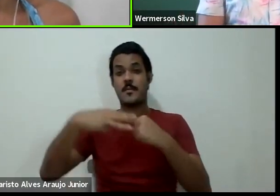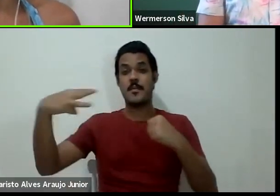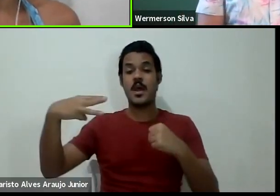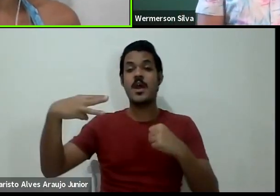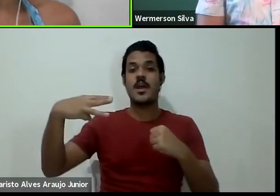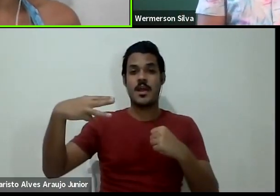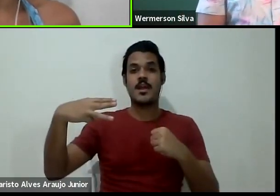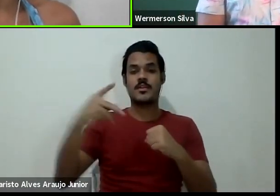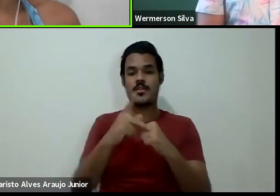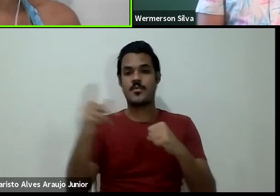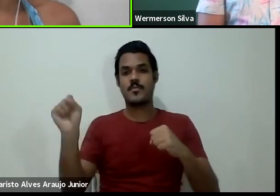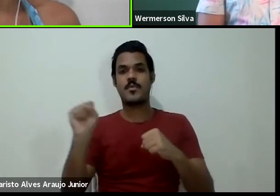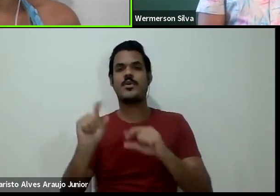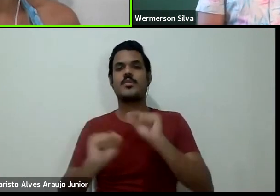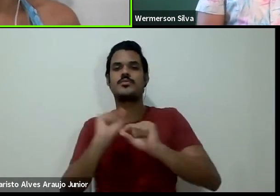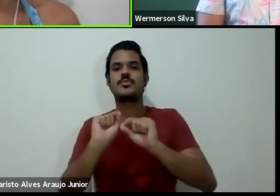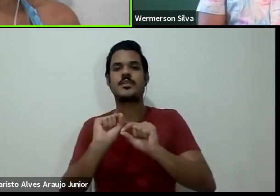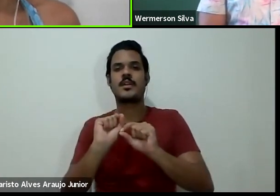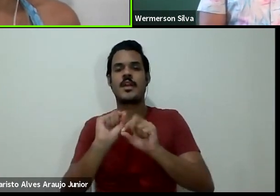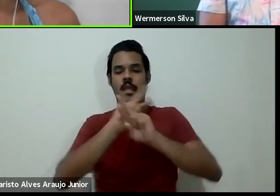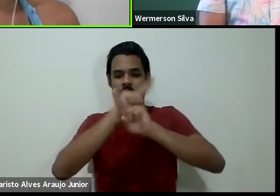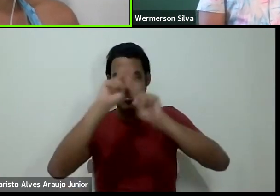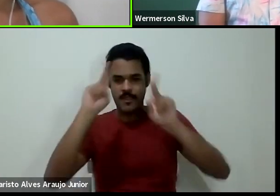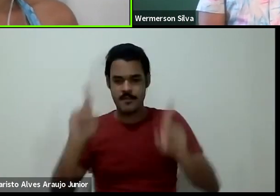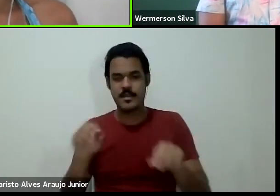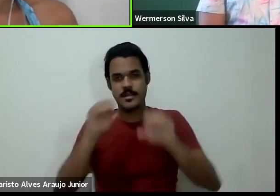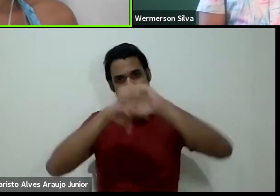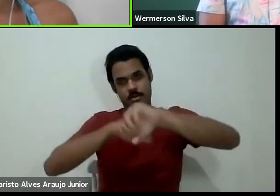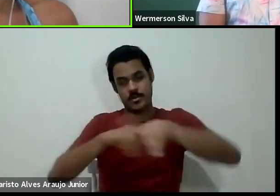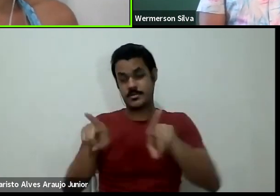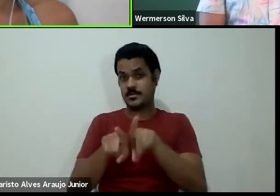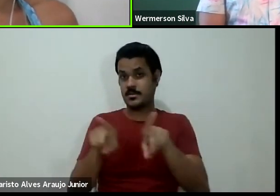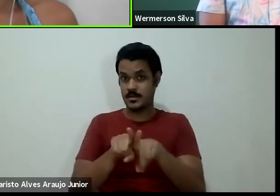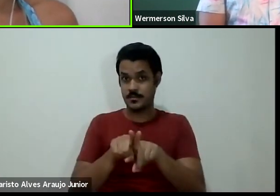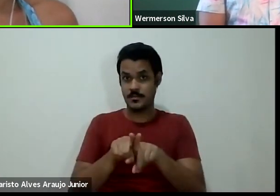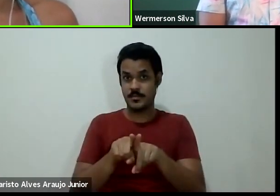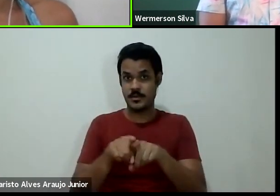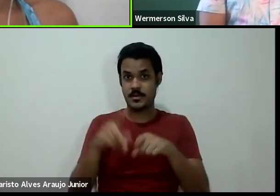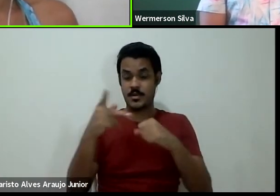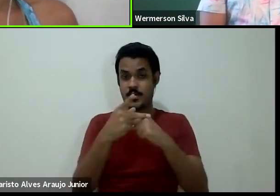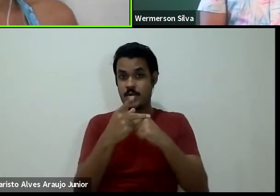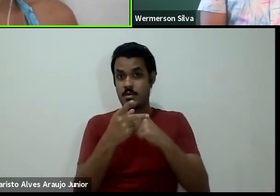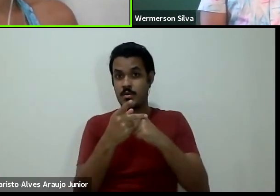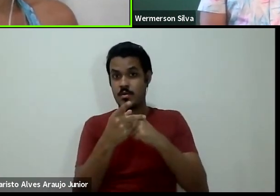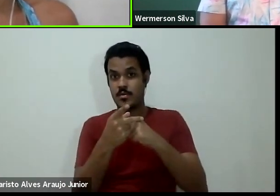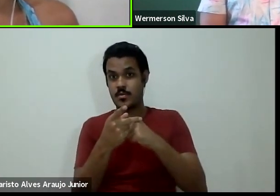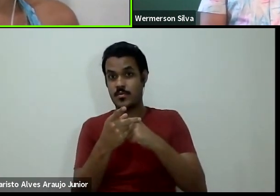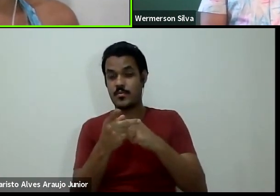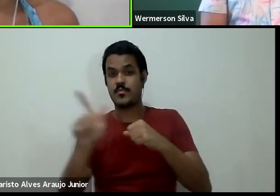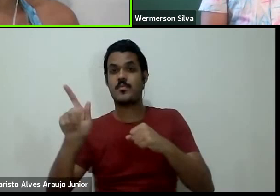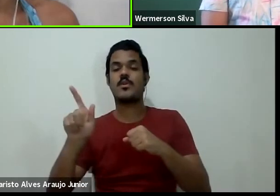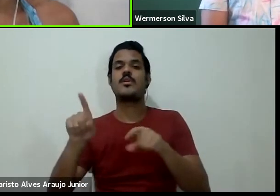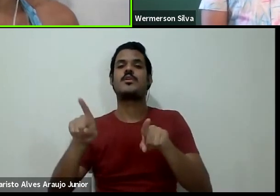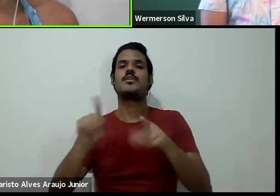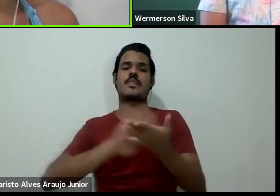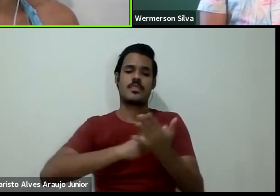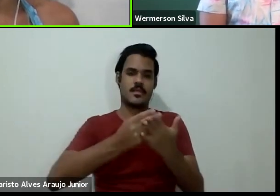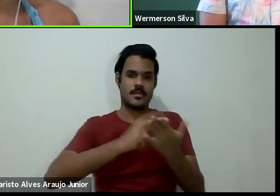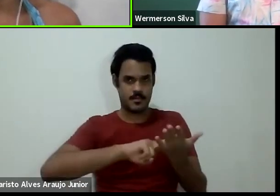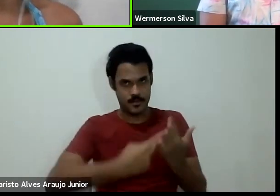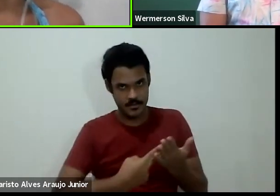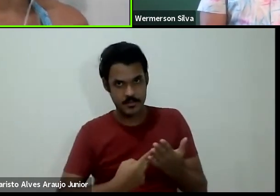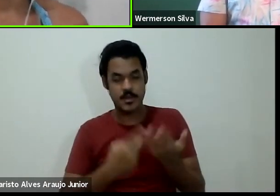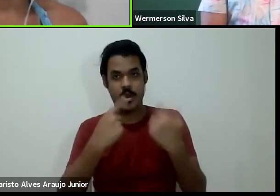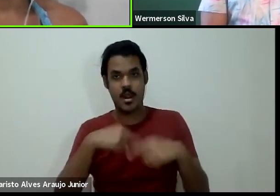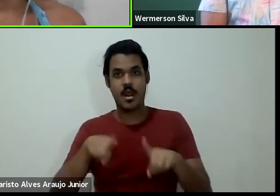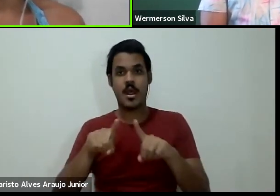pós-graduação em Educação e Diversidade na UNEB, pós-graduado em Tradução e Interpretação de Libras na Universidade